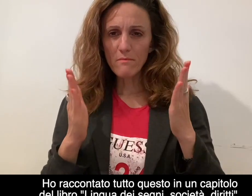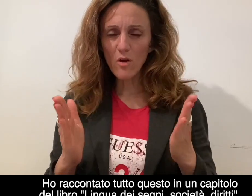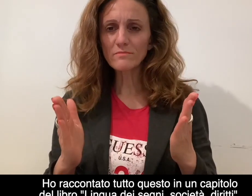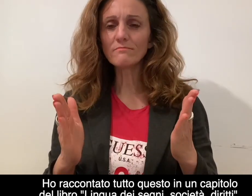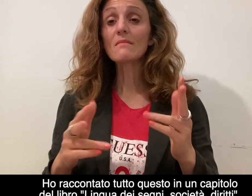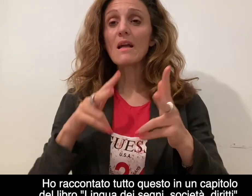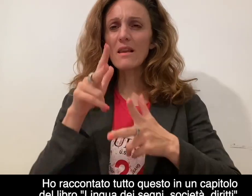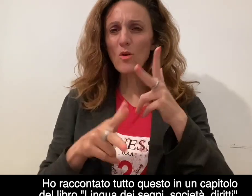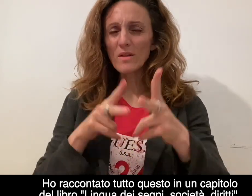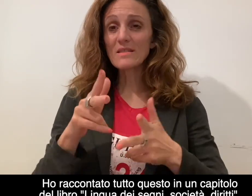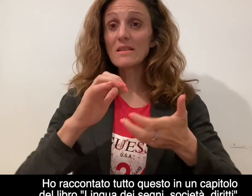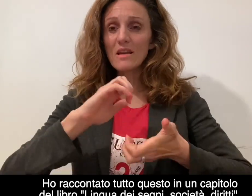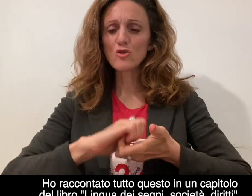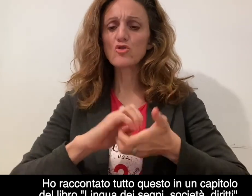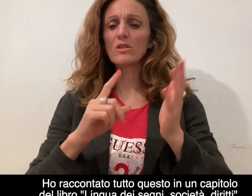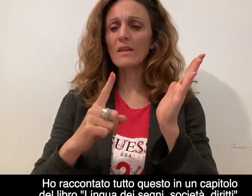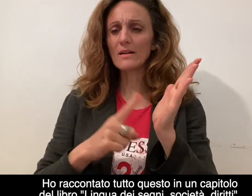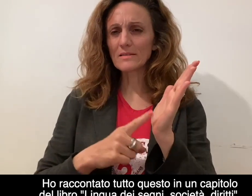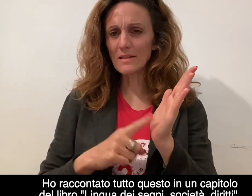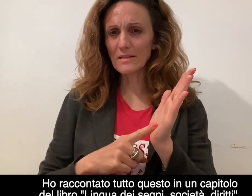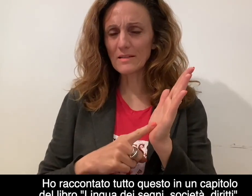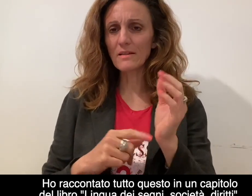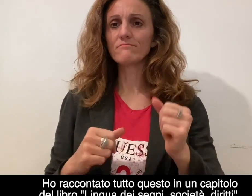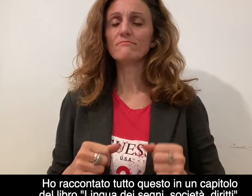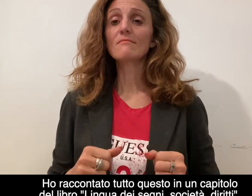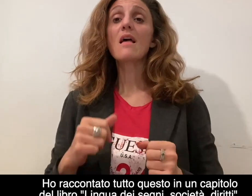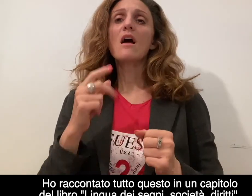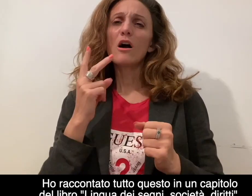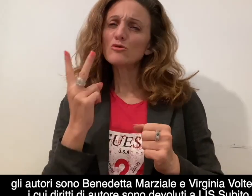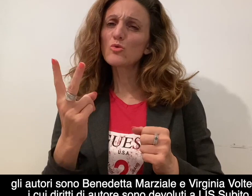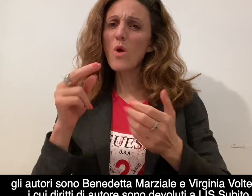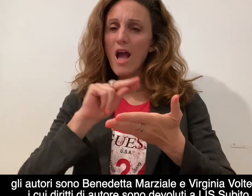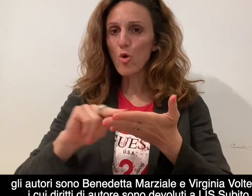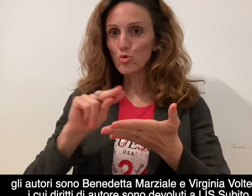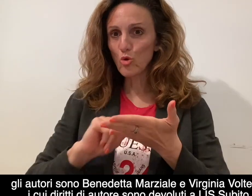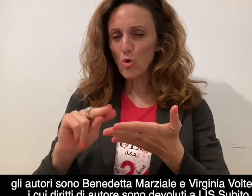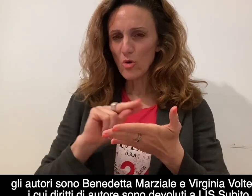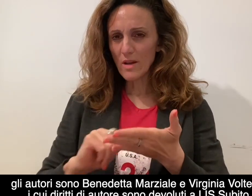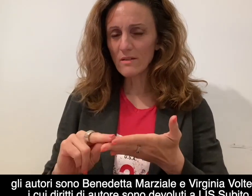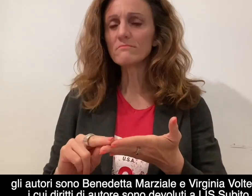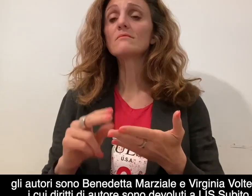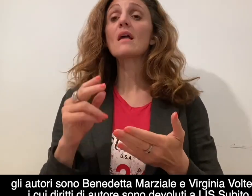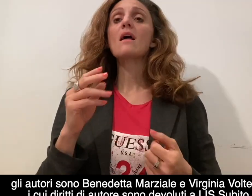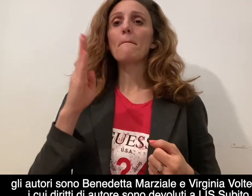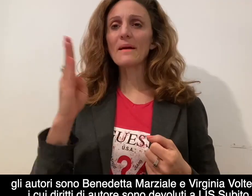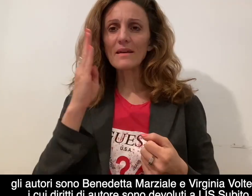del libro lingua dei segni società e diritti gli autori sono benedetta